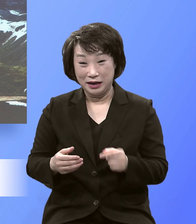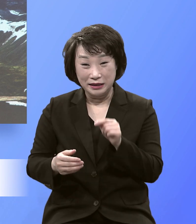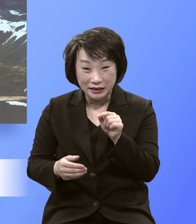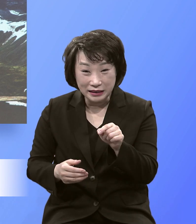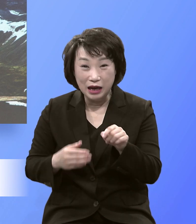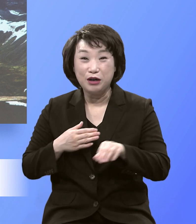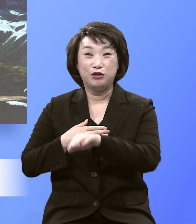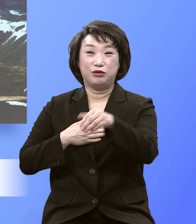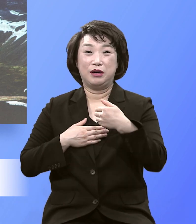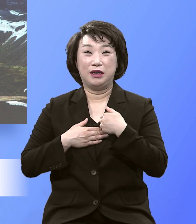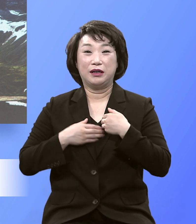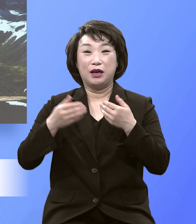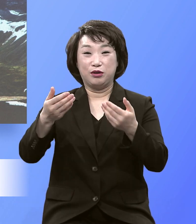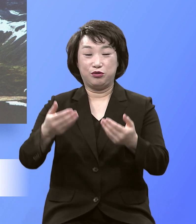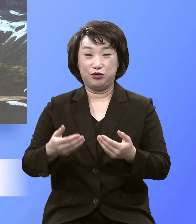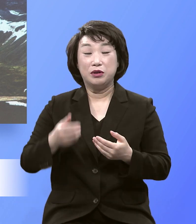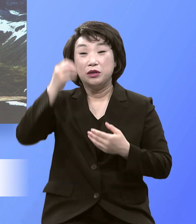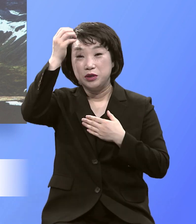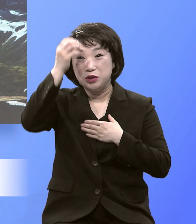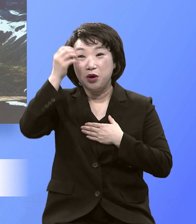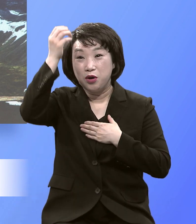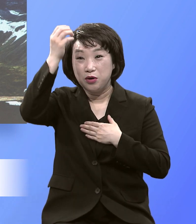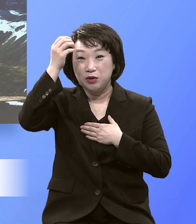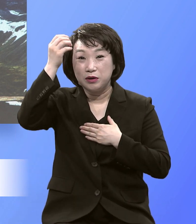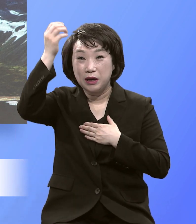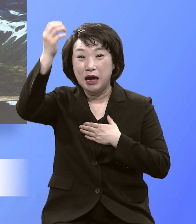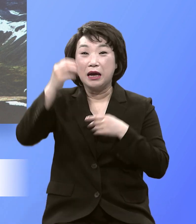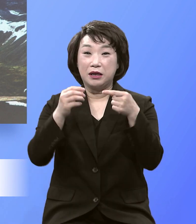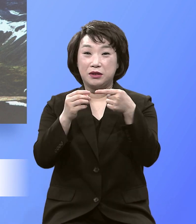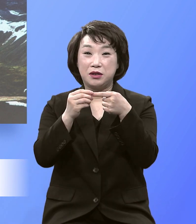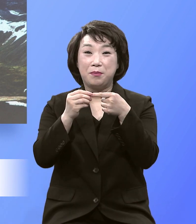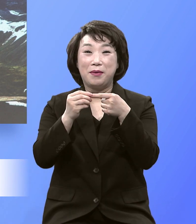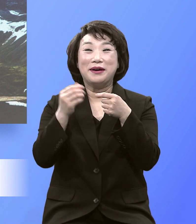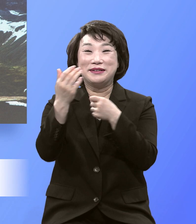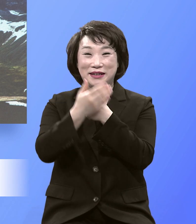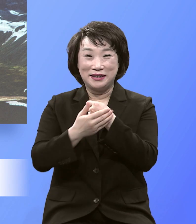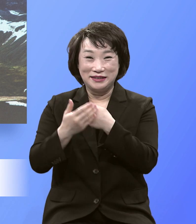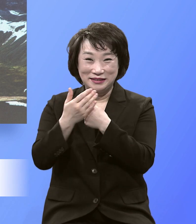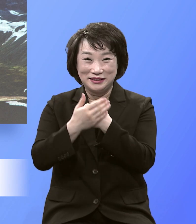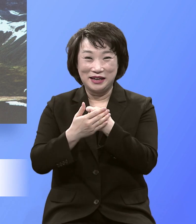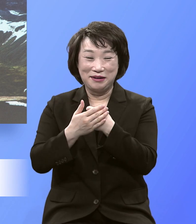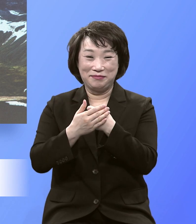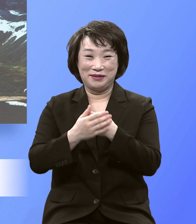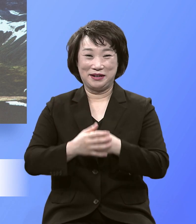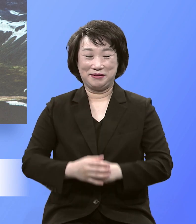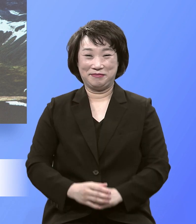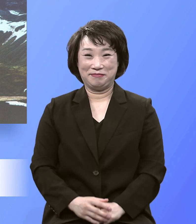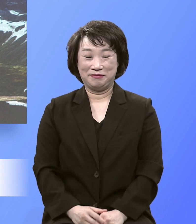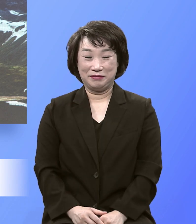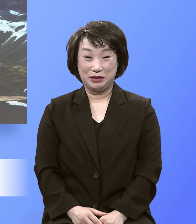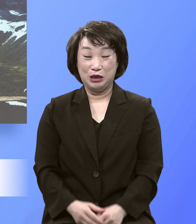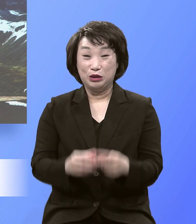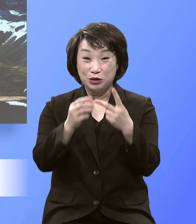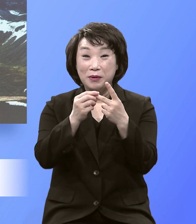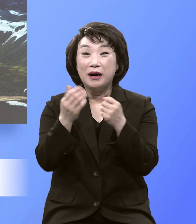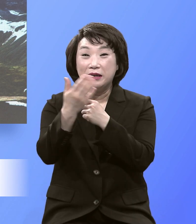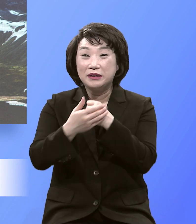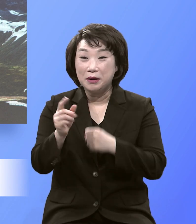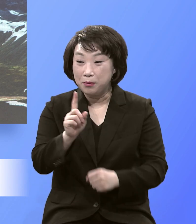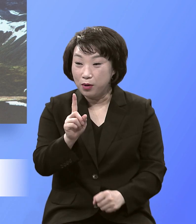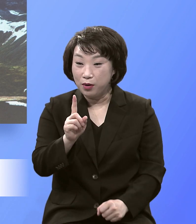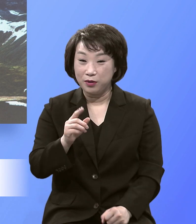이것이 우리에게 주신 영적인 첫 번째 은혜. 두 번째